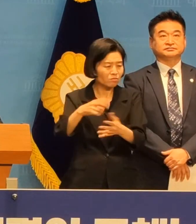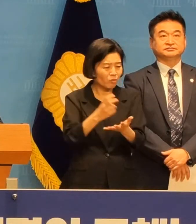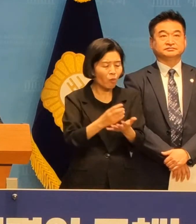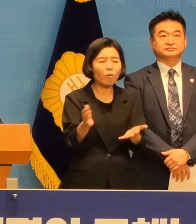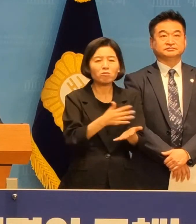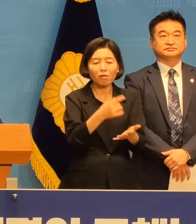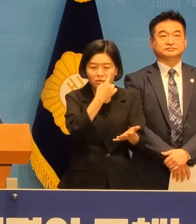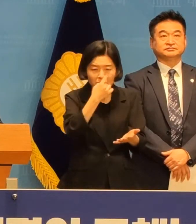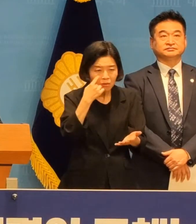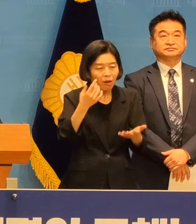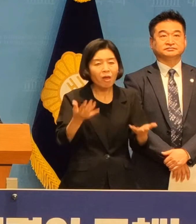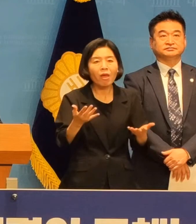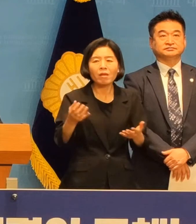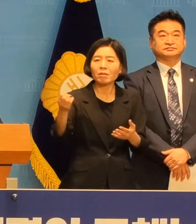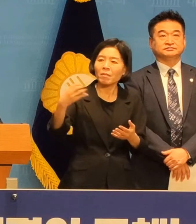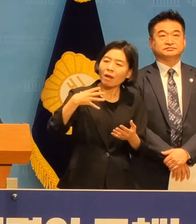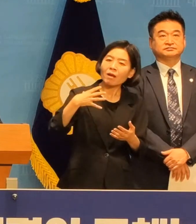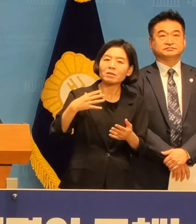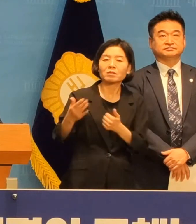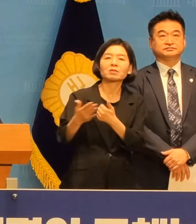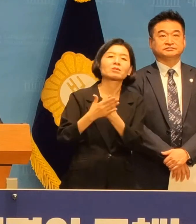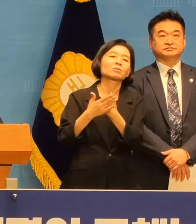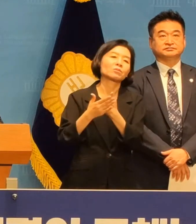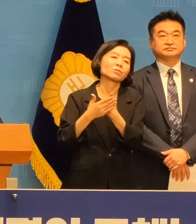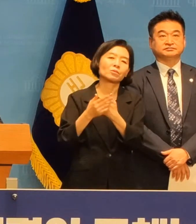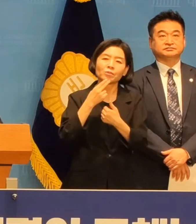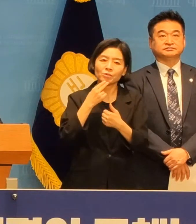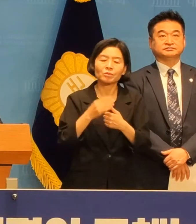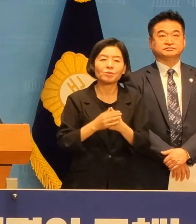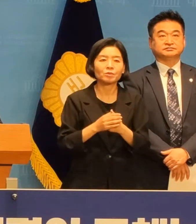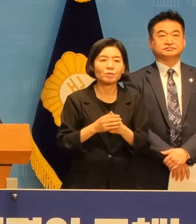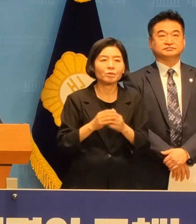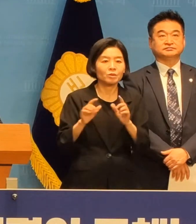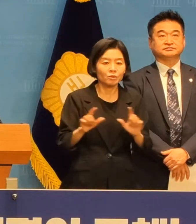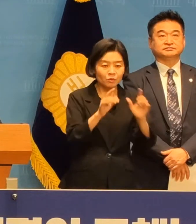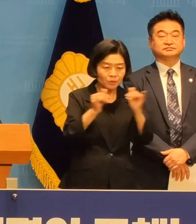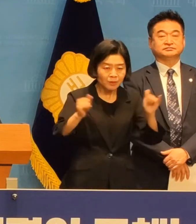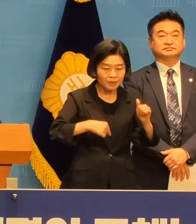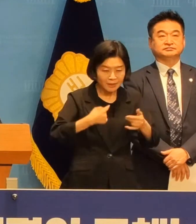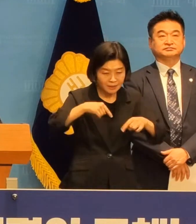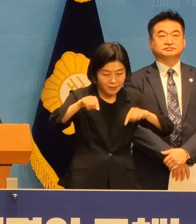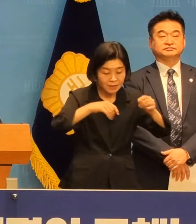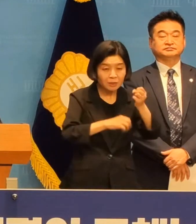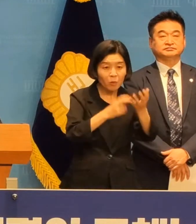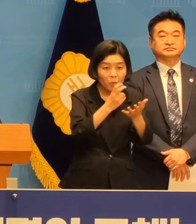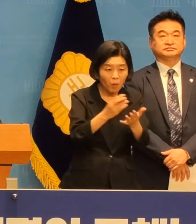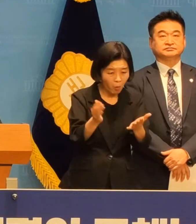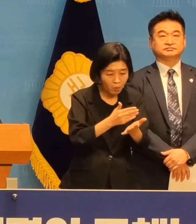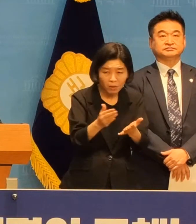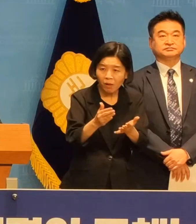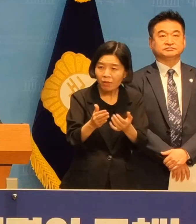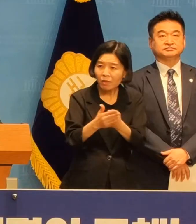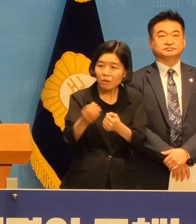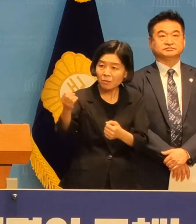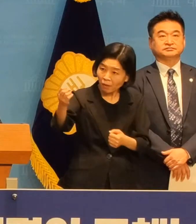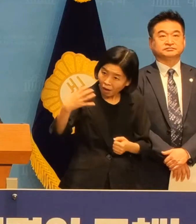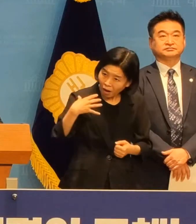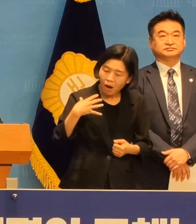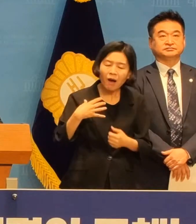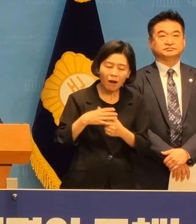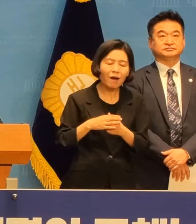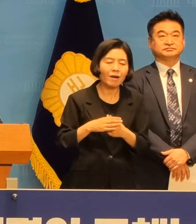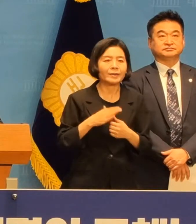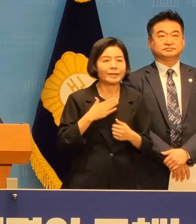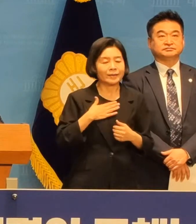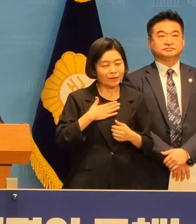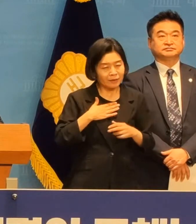없다 이러한 말로다가 지원이 없었습니다. 주민자치 기본법이 법이 없었기 때문에 그러한 말을 들을 수밖에 없었습니다.